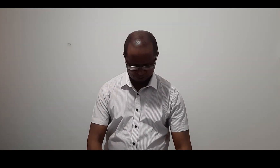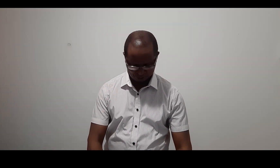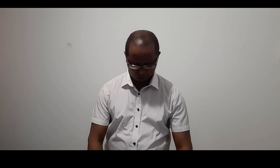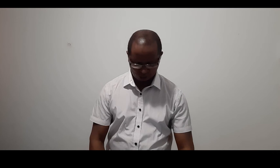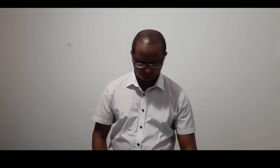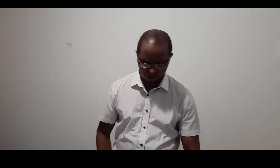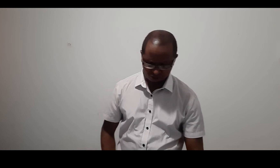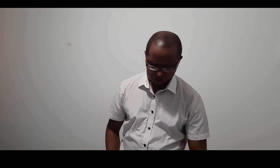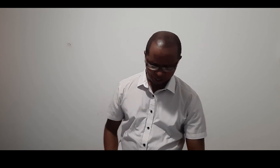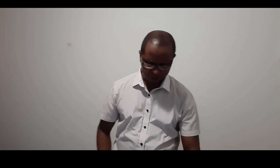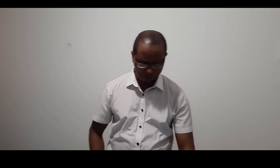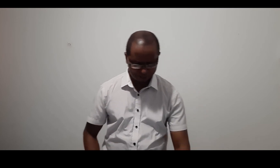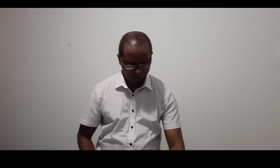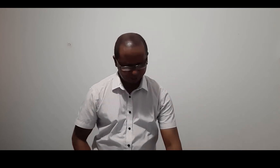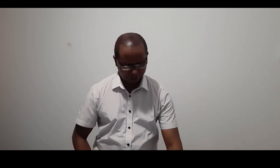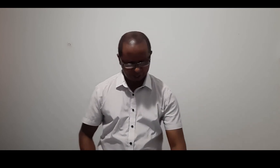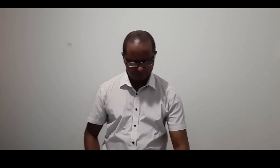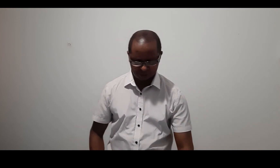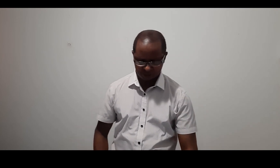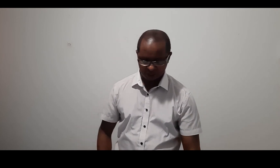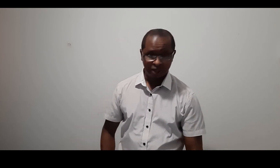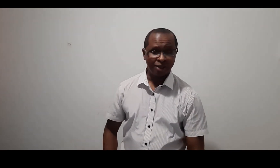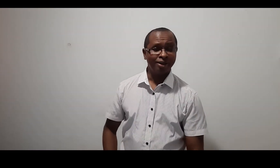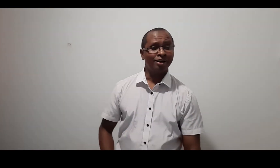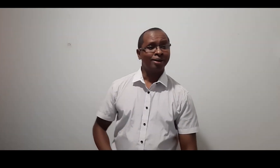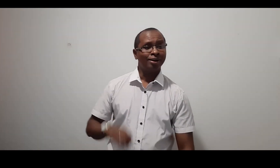ka de jesosy sy ny fanahiny andriamanitra ray ny tenin'andriamanitra